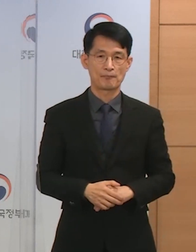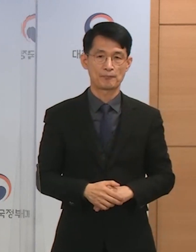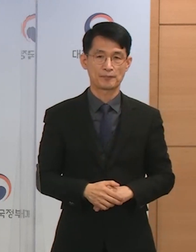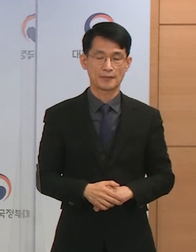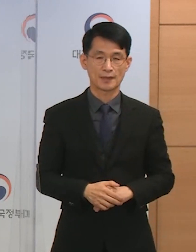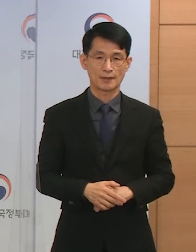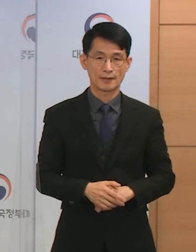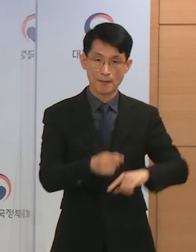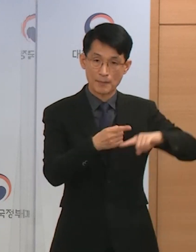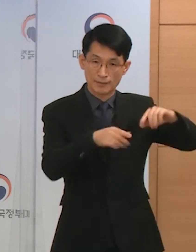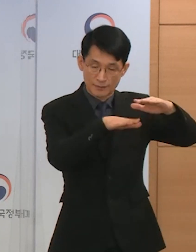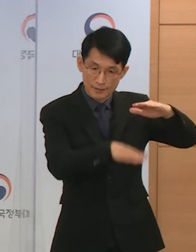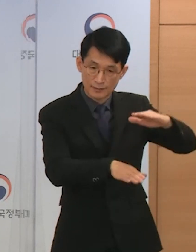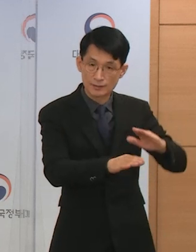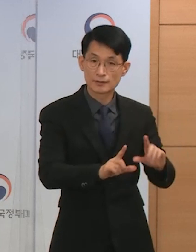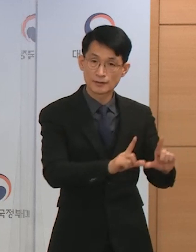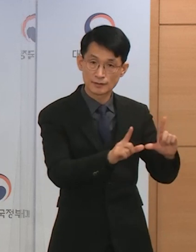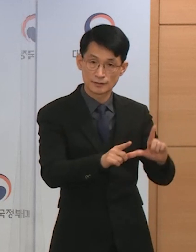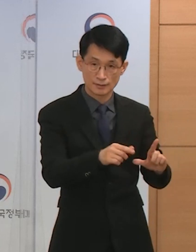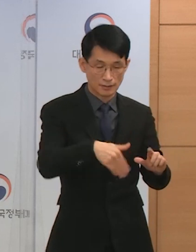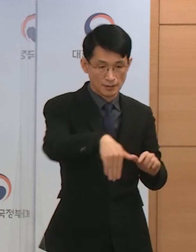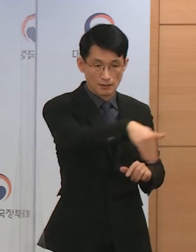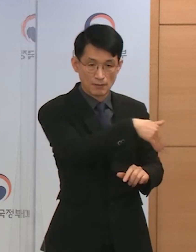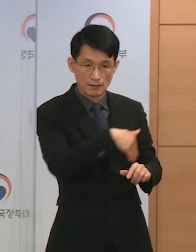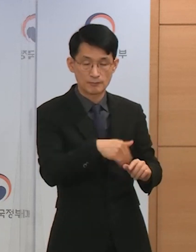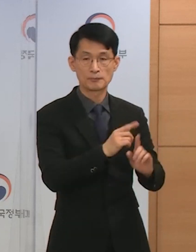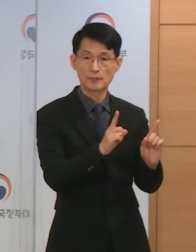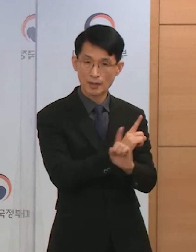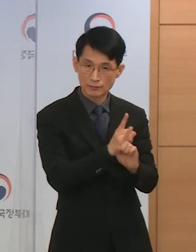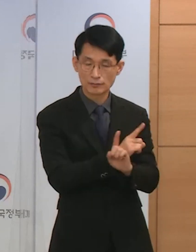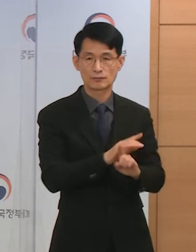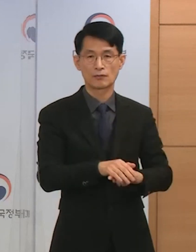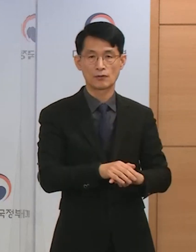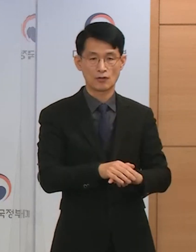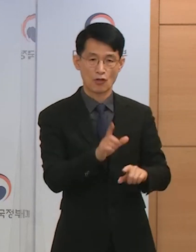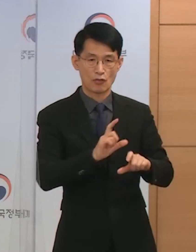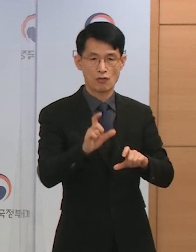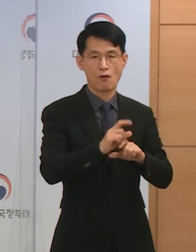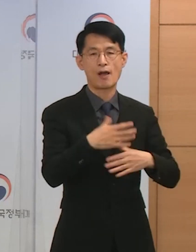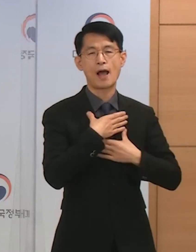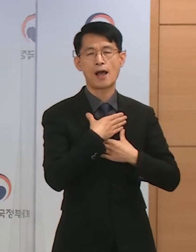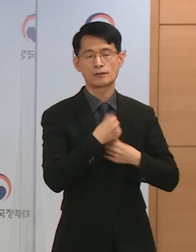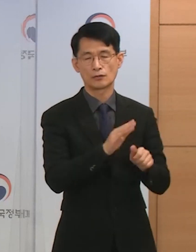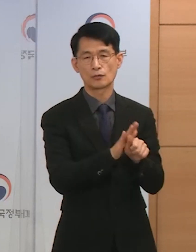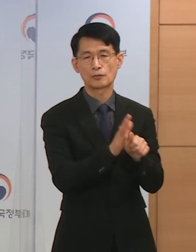국민권익위원회는 반지하 주택의 주거 품질 개선 등의 주거 지원 강화를 위한